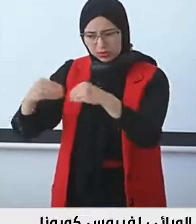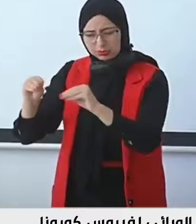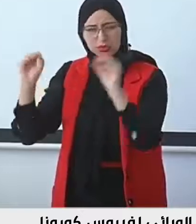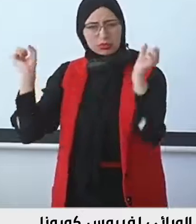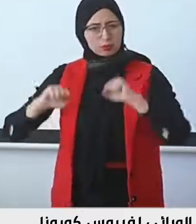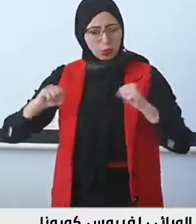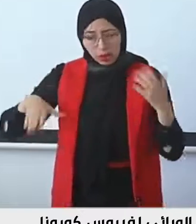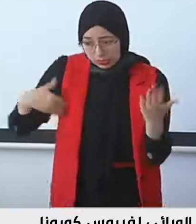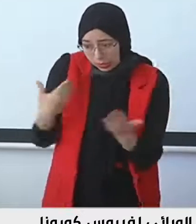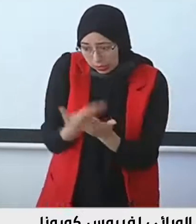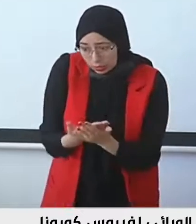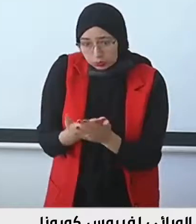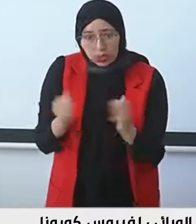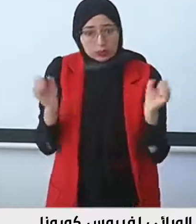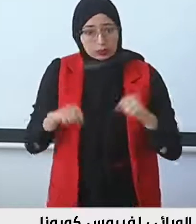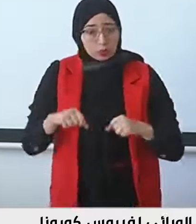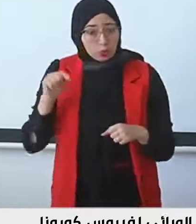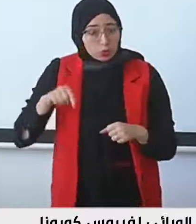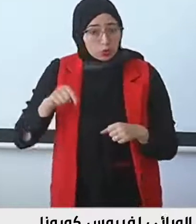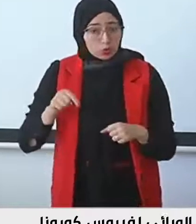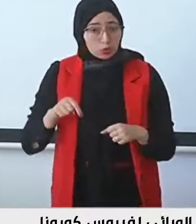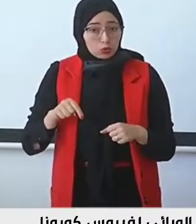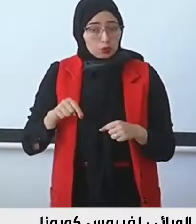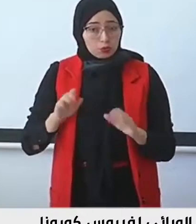احنا الى حد الان حسب